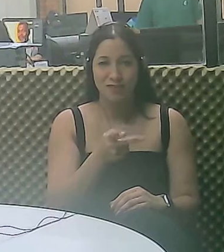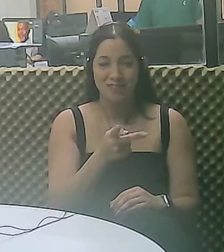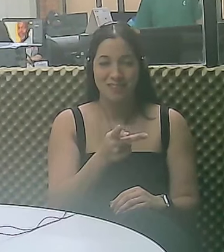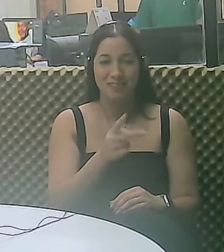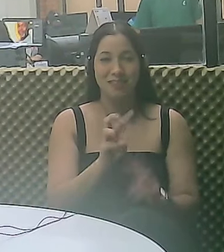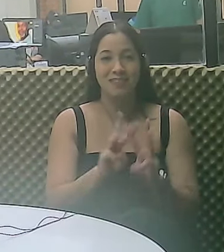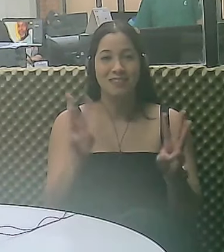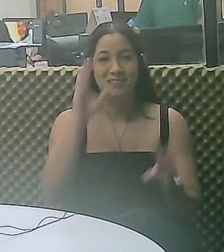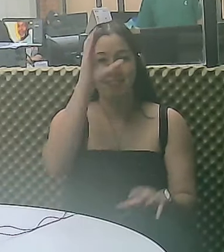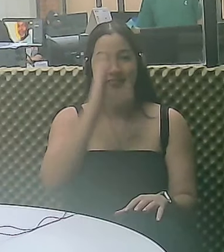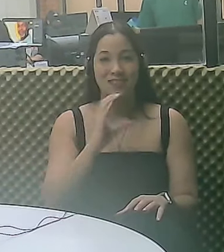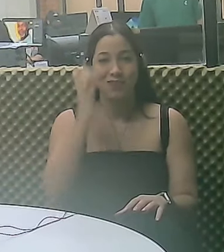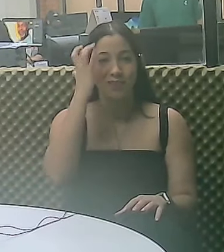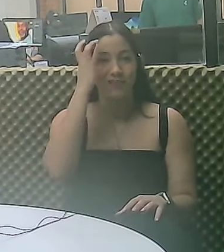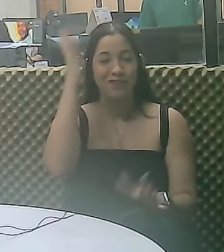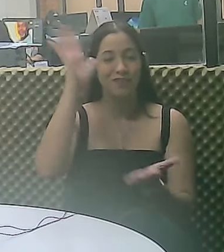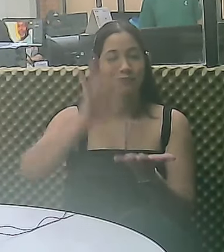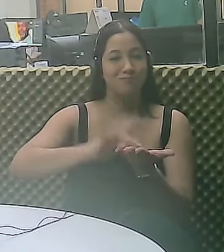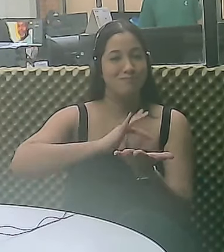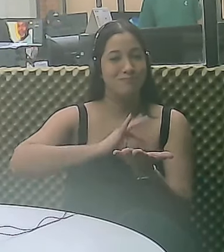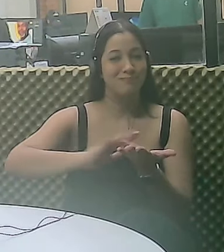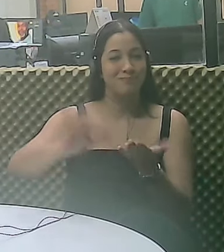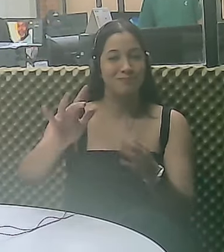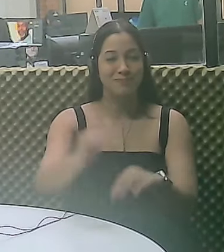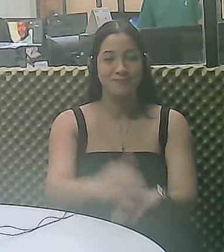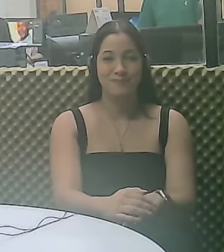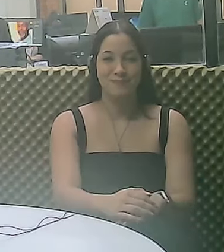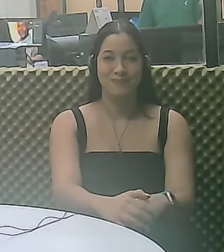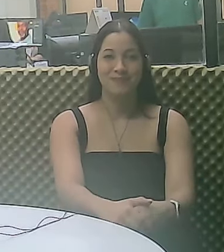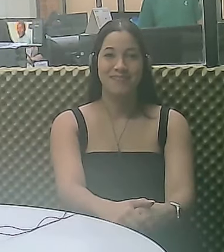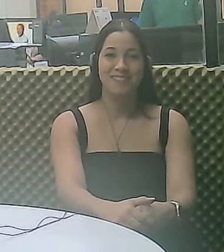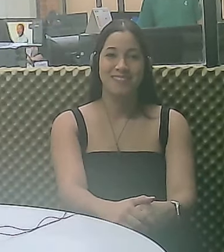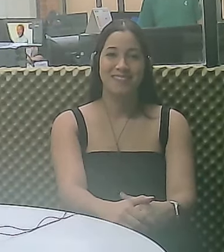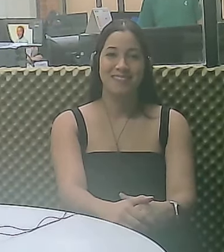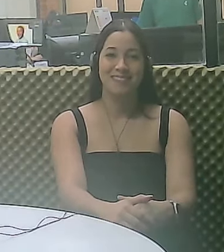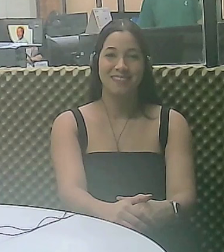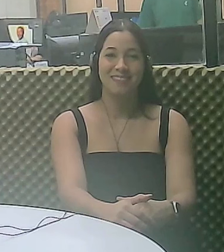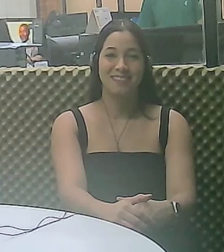lá, Portal Cidadão. Tudo fácil, na palma da mão.